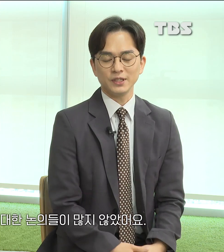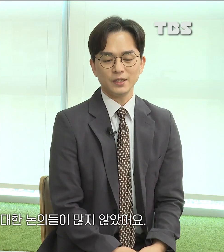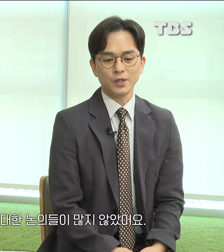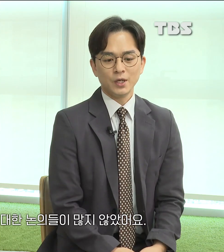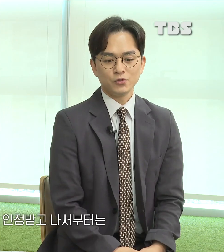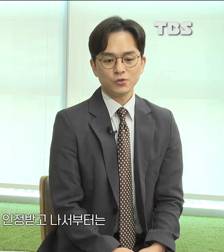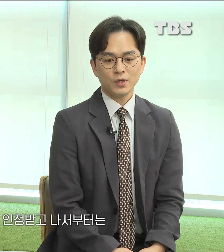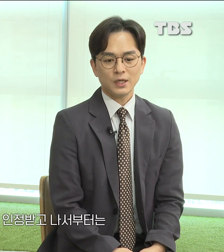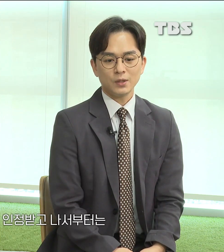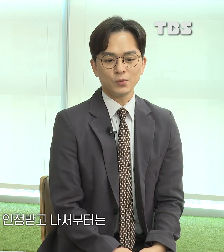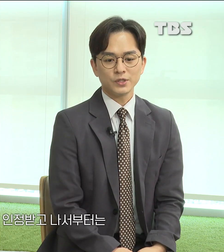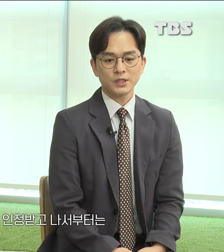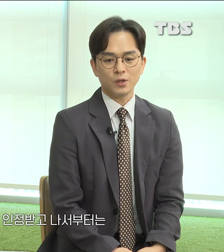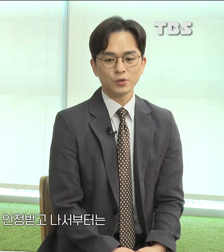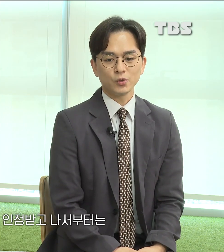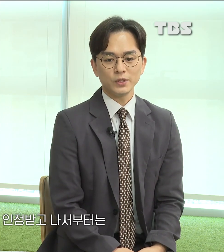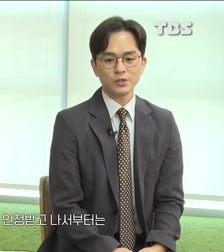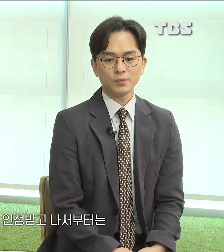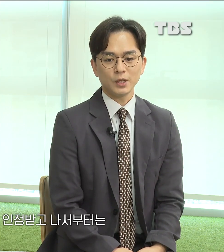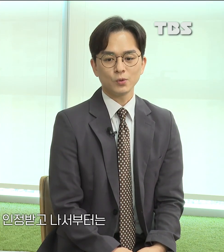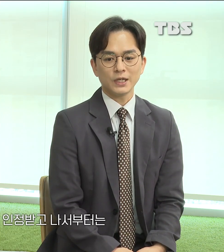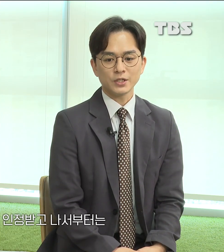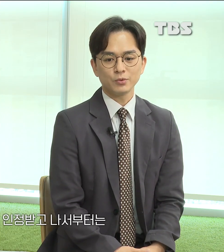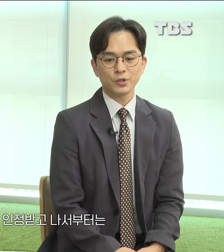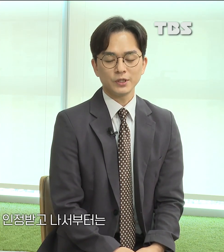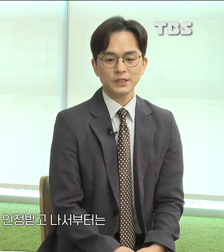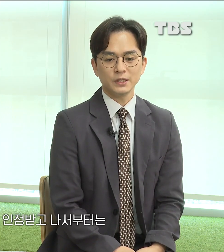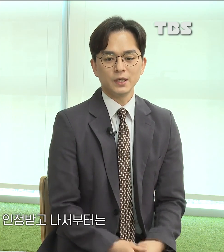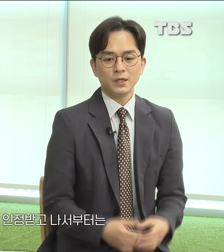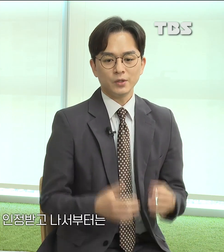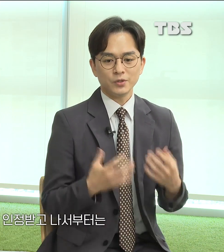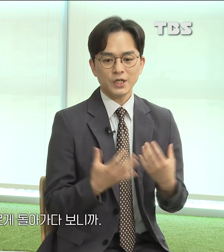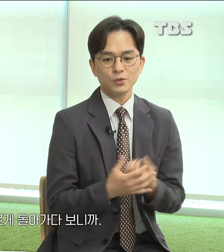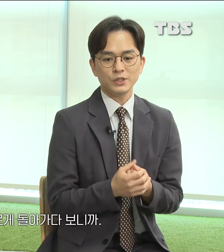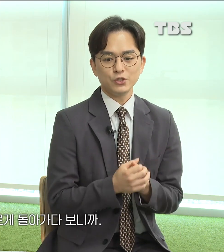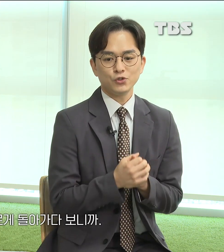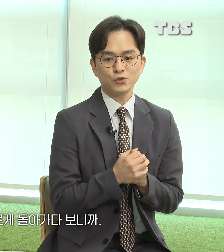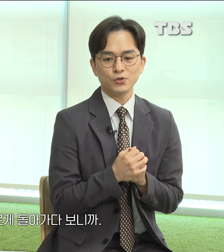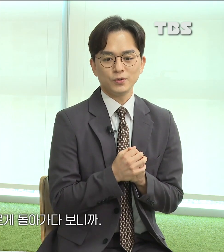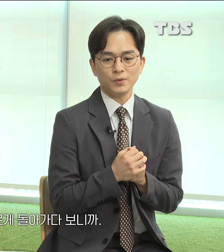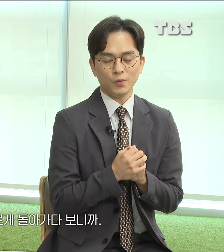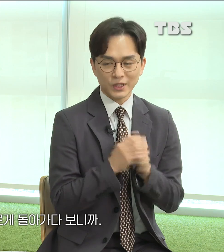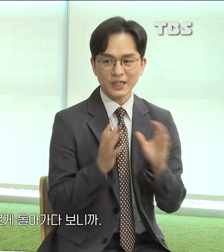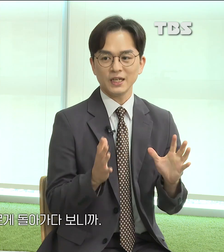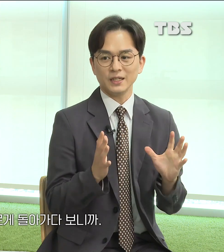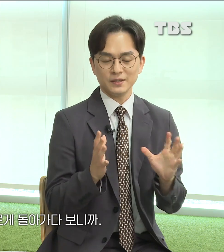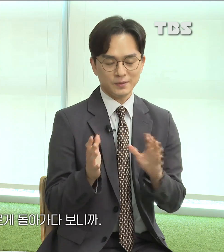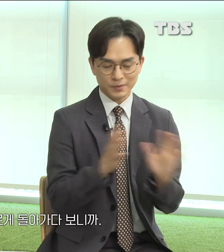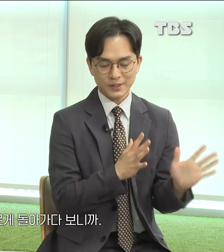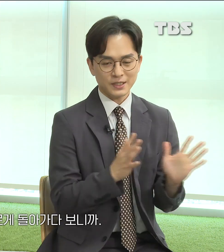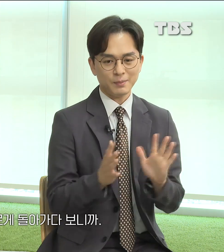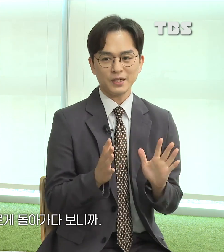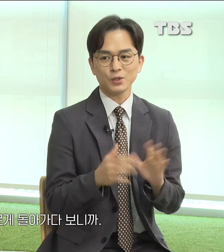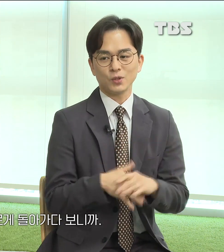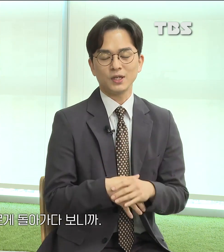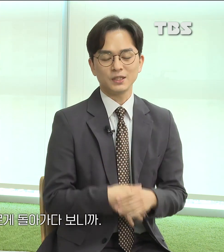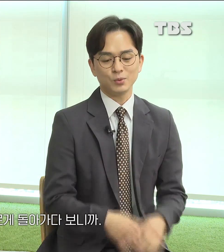근데 수어가 공식 언어로 인정받고 나서부터는 어떤 새로운 이슈, 워낙에 세상이 빠르게 돌아가다